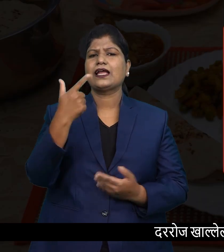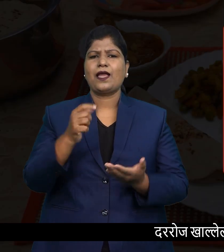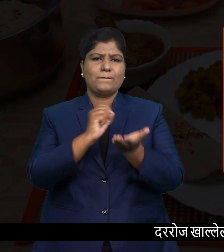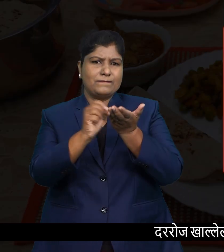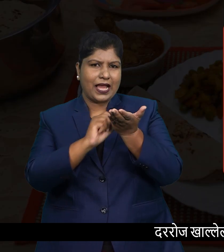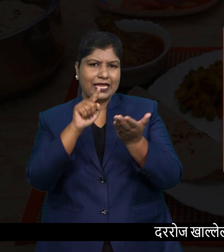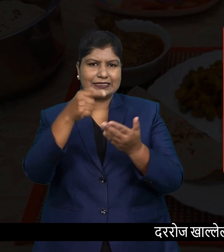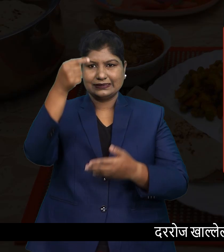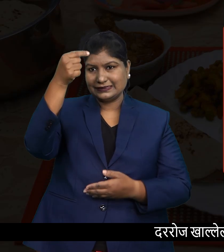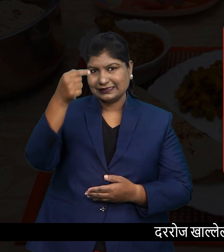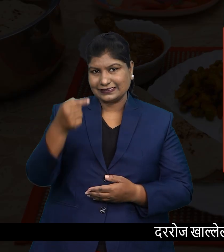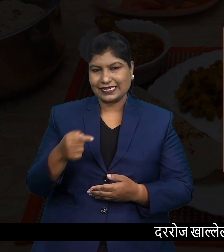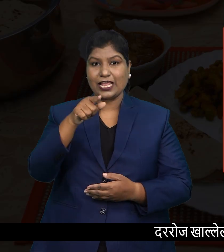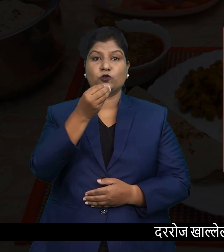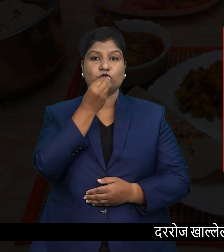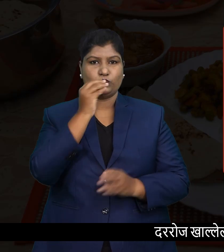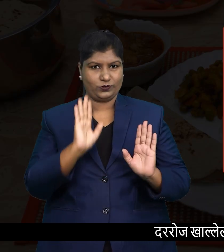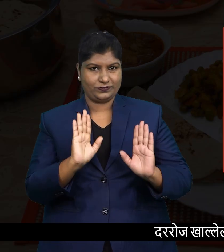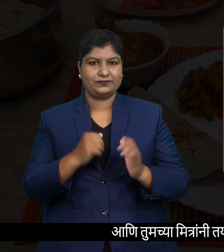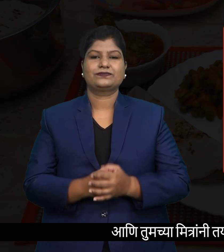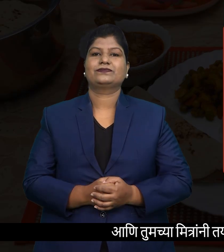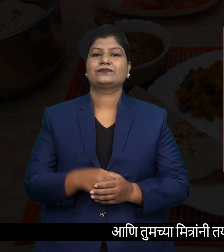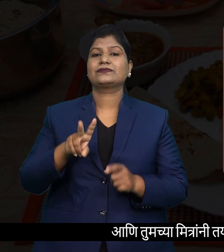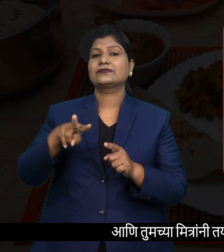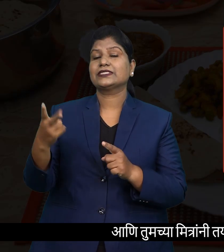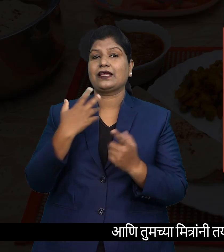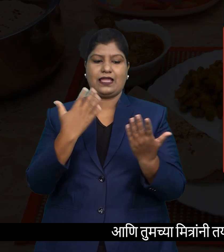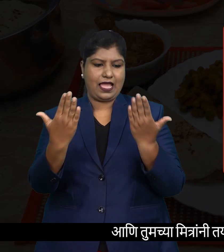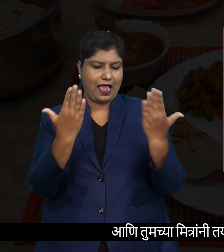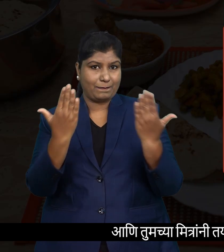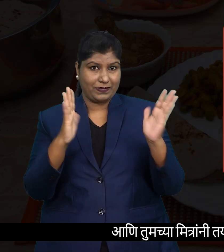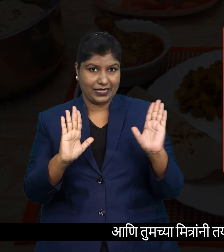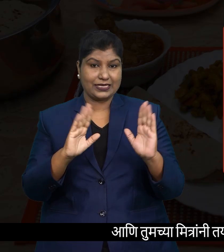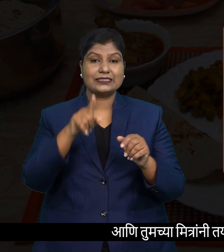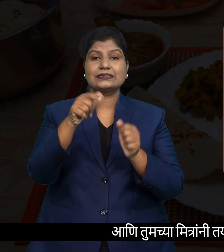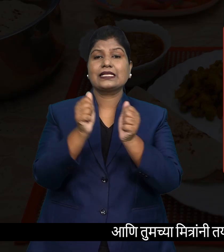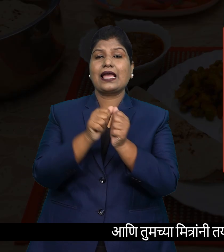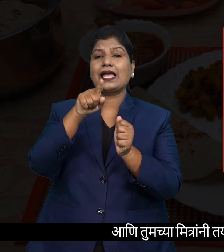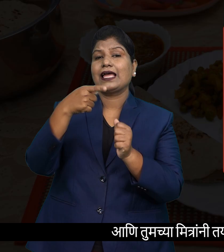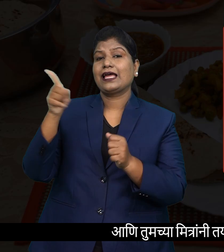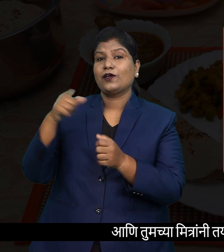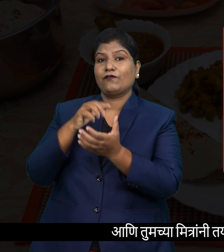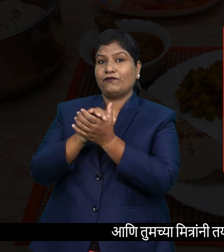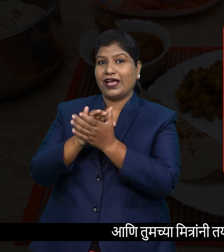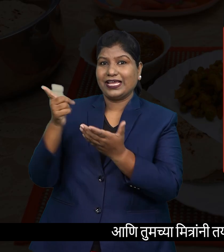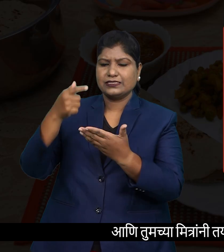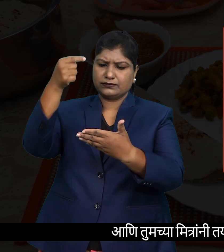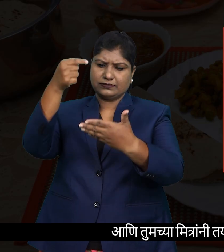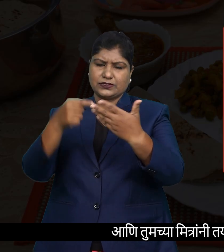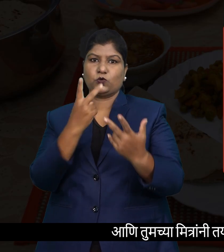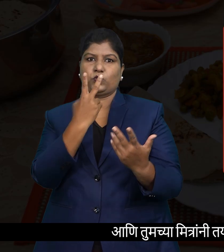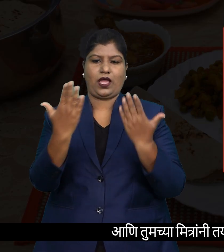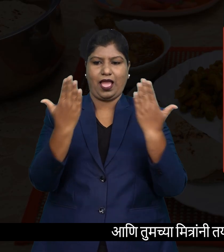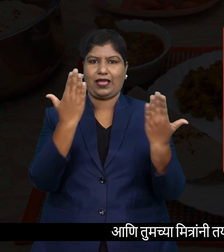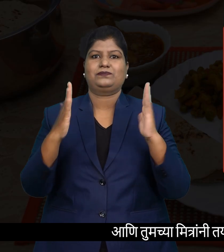दररोज खाल्लेल्या पदार्थांची यादी तयार करा आणि तुमच्या मित्रांनी तयार केलेल्या यादीशी त्याची तुलना करा.